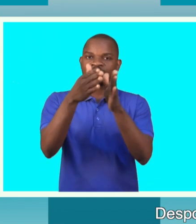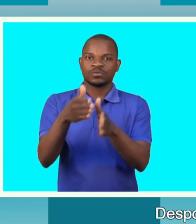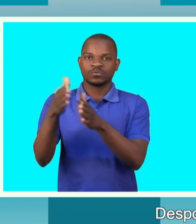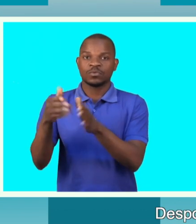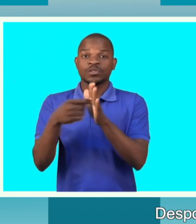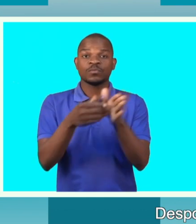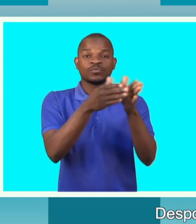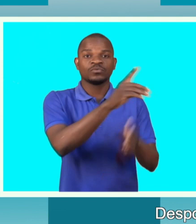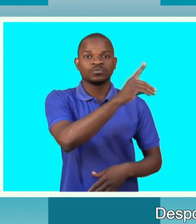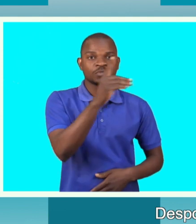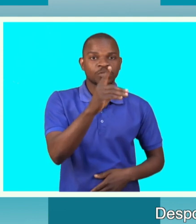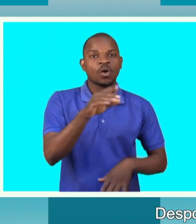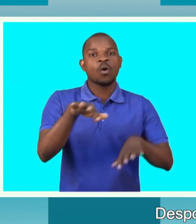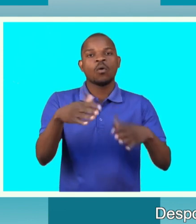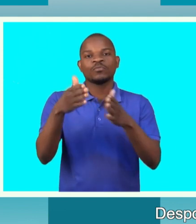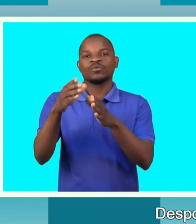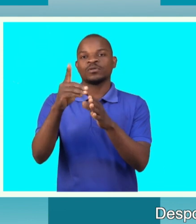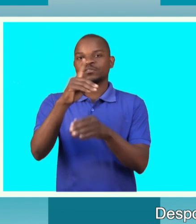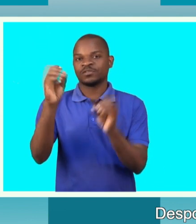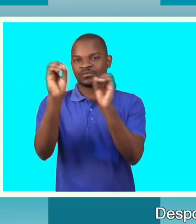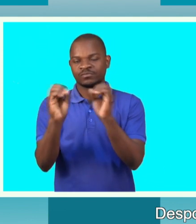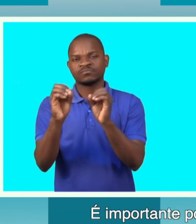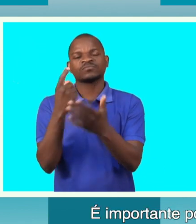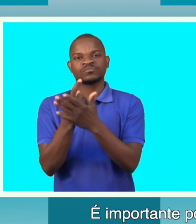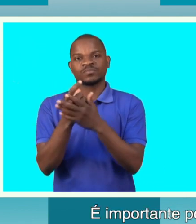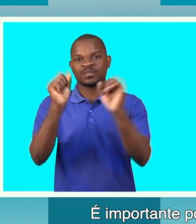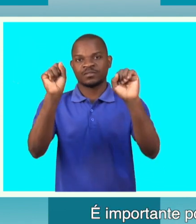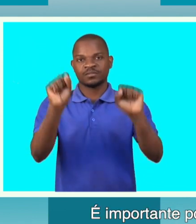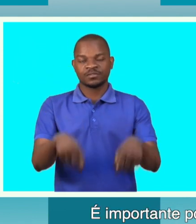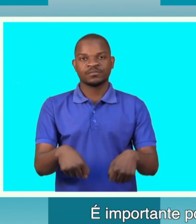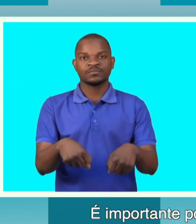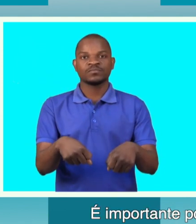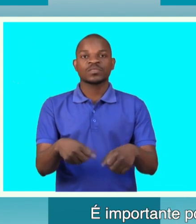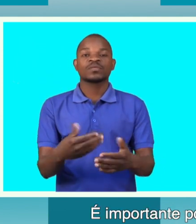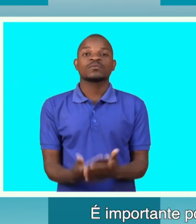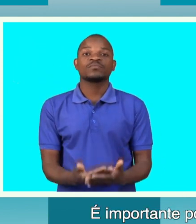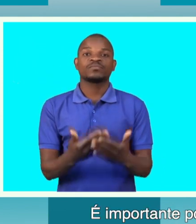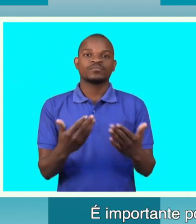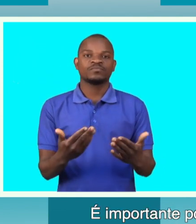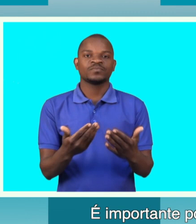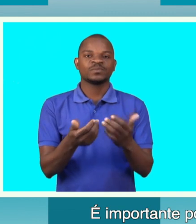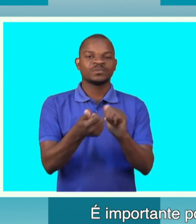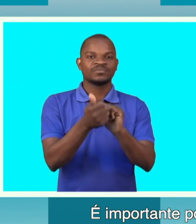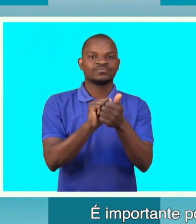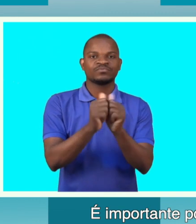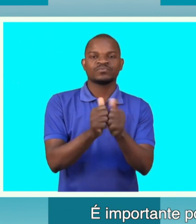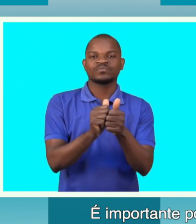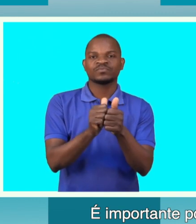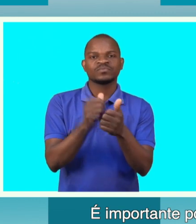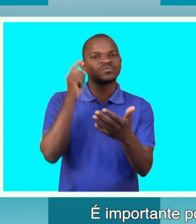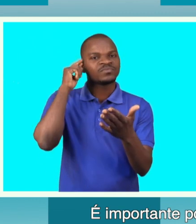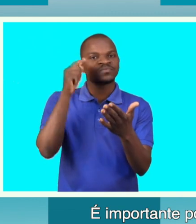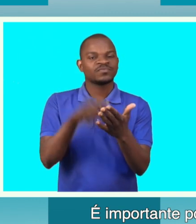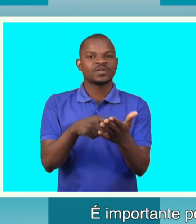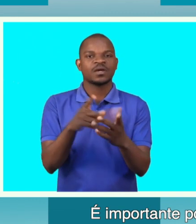mesmo com ou sem deficiência, é importante. O desporto é importante, por quê? Porque o desporto é